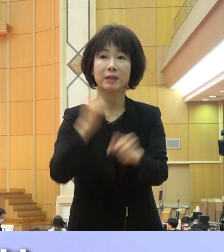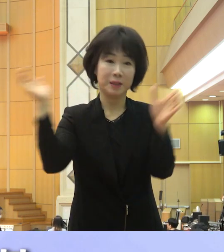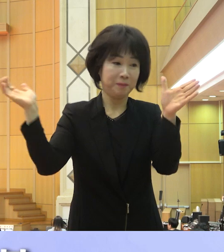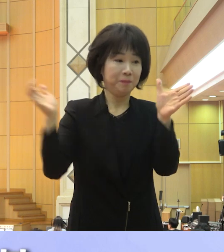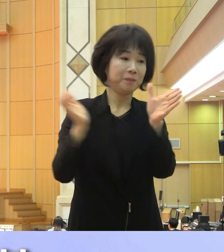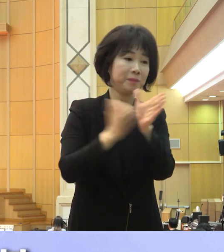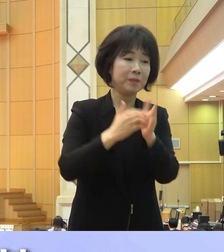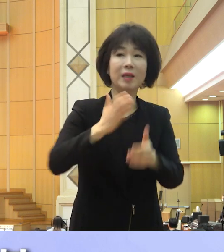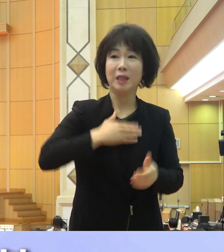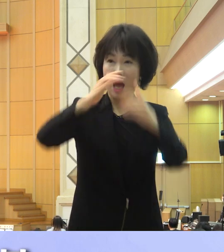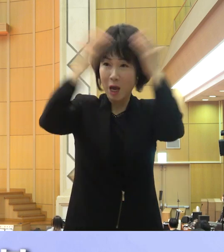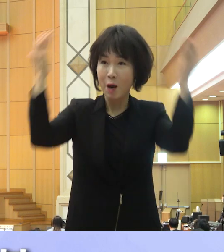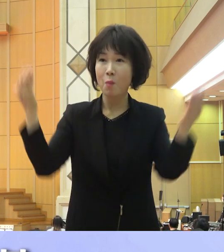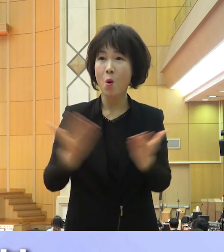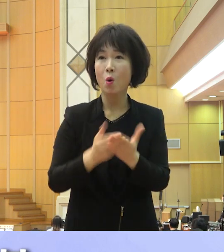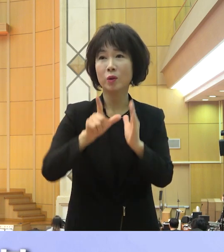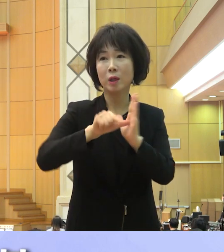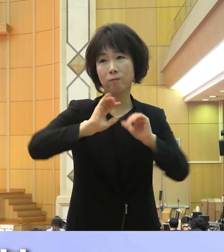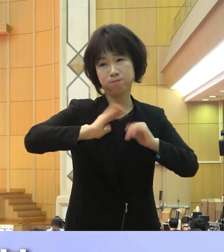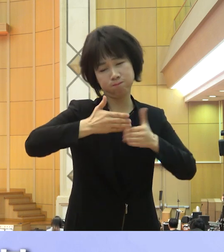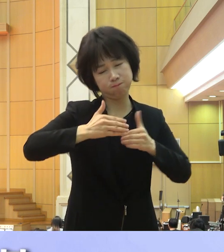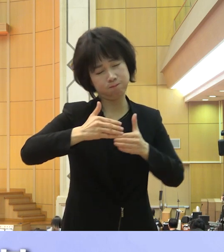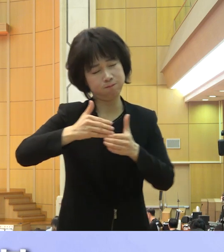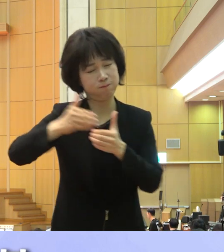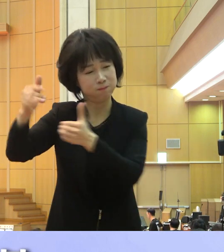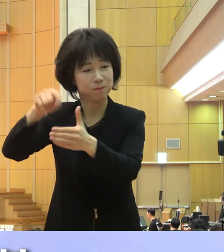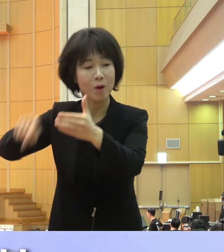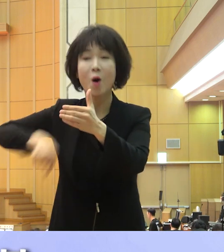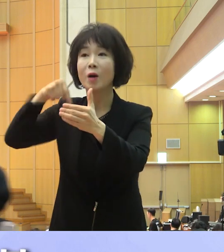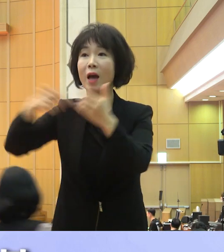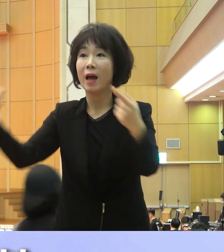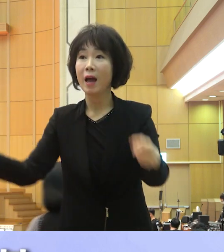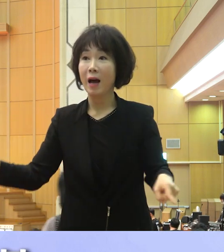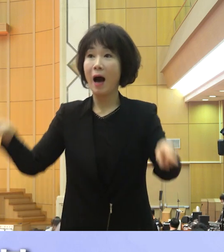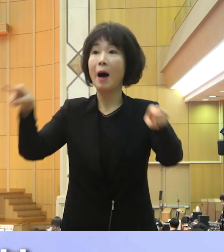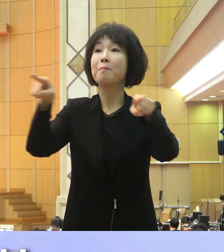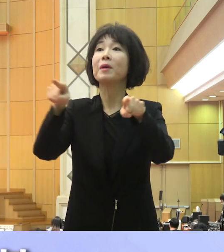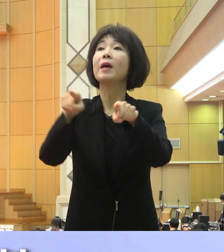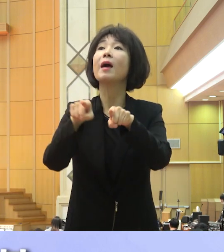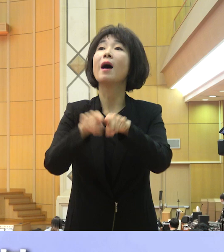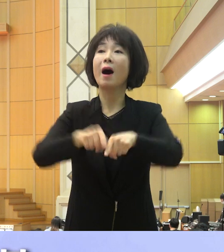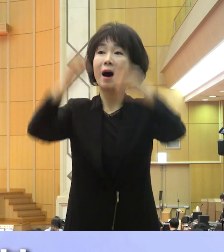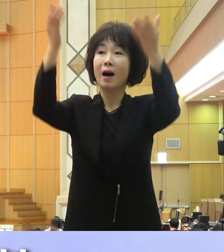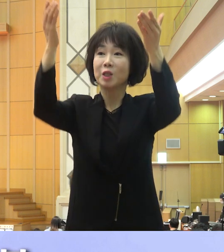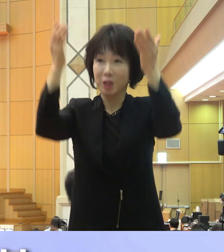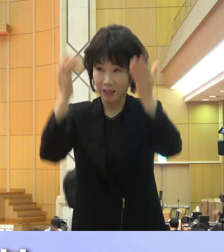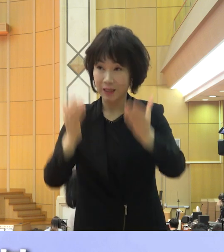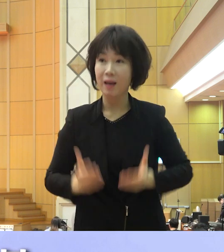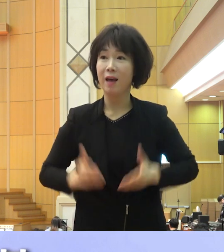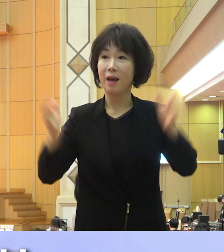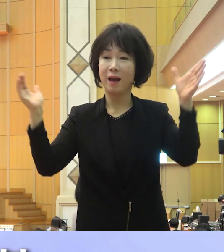주일하시네. 내 모든 여정 속에 함께